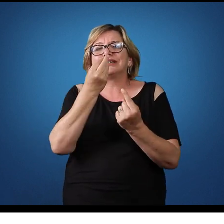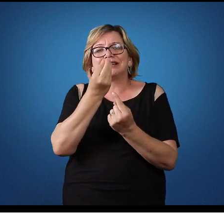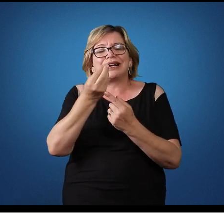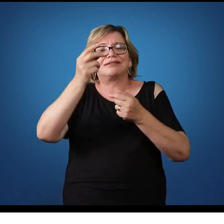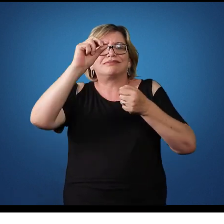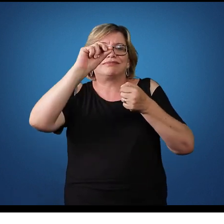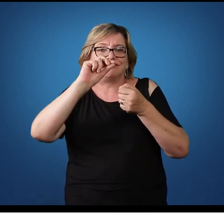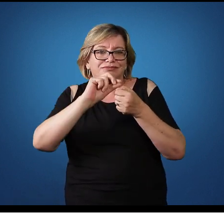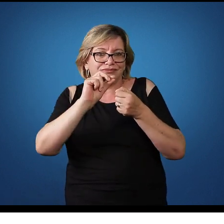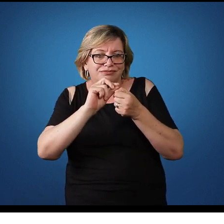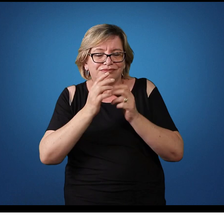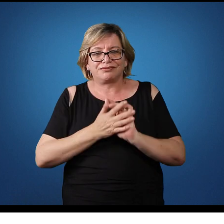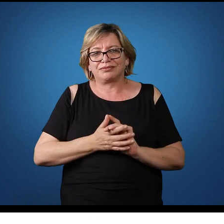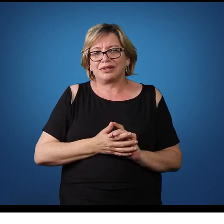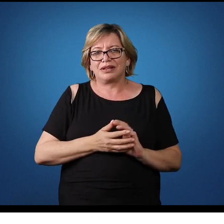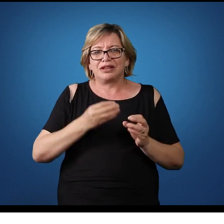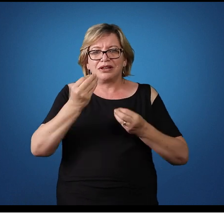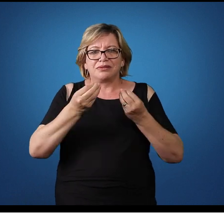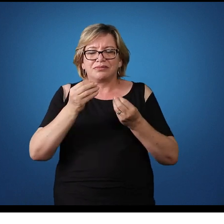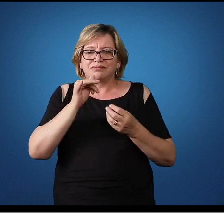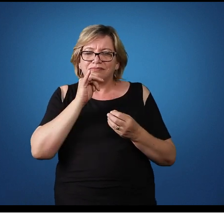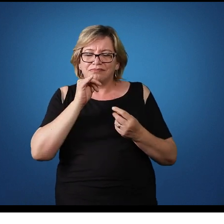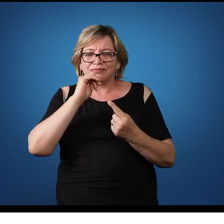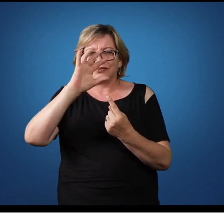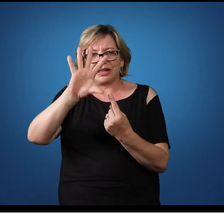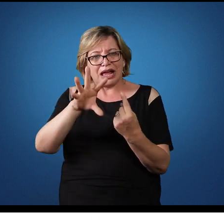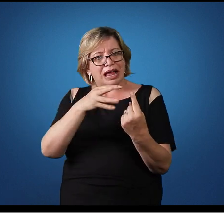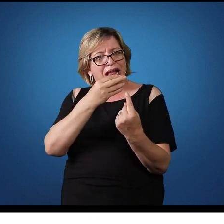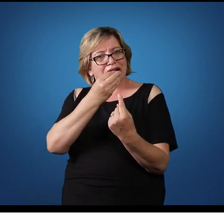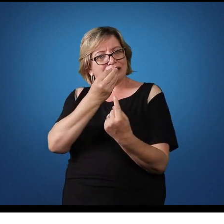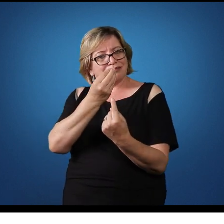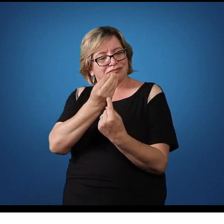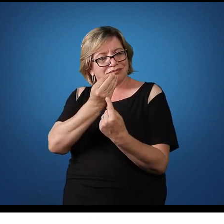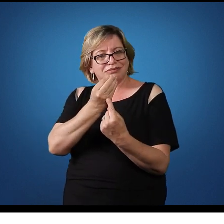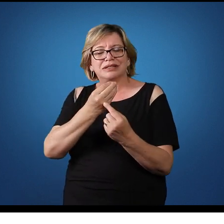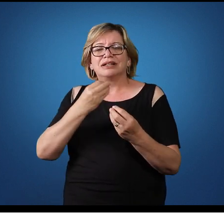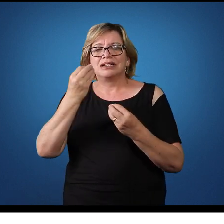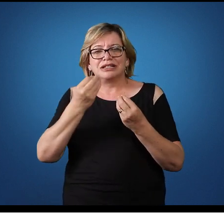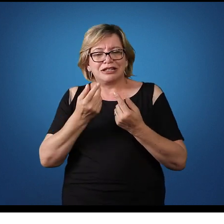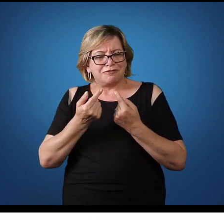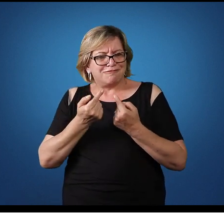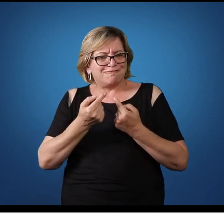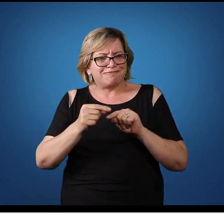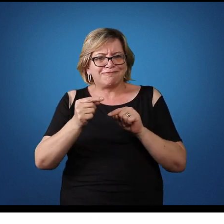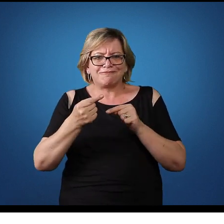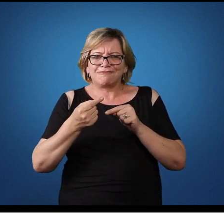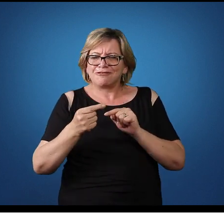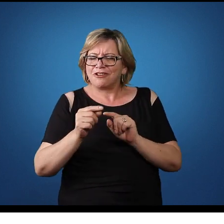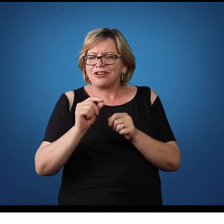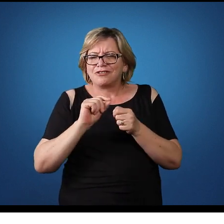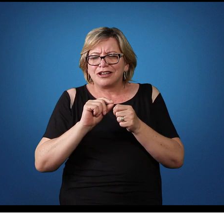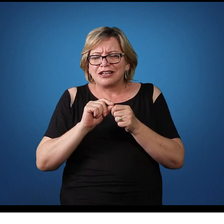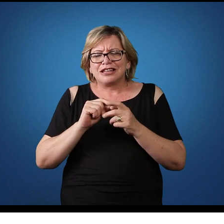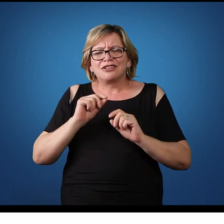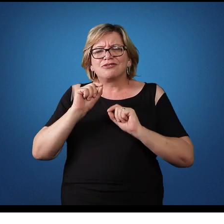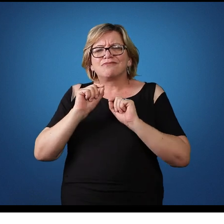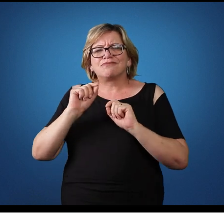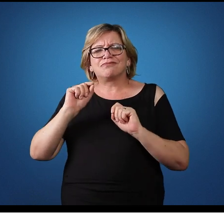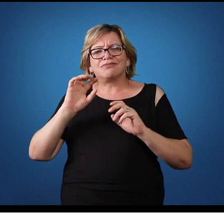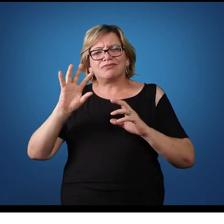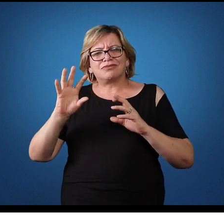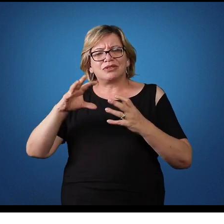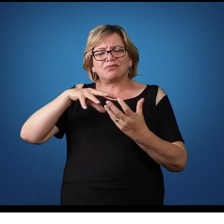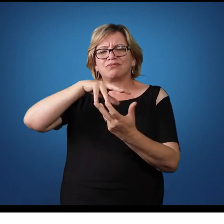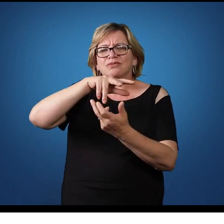reconhecer algo como arte. A arte, quando é arte, provoca algo, ela realiza algo